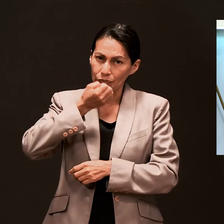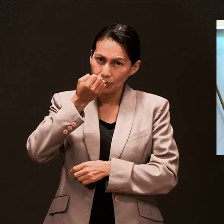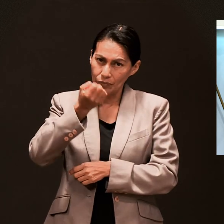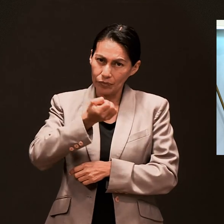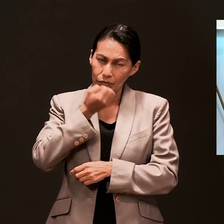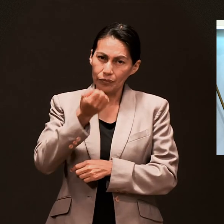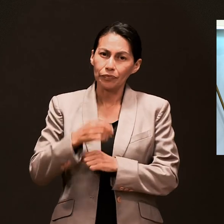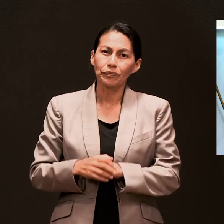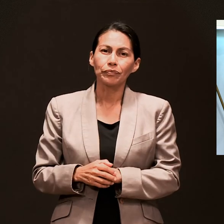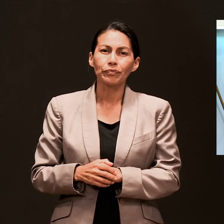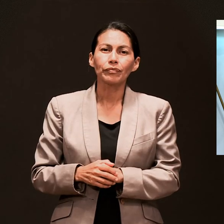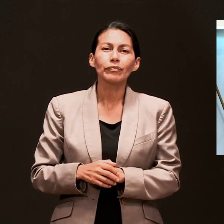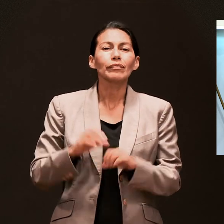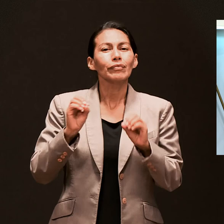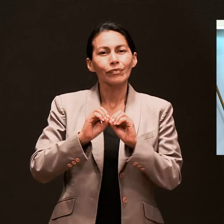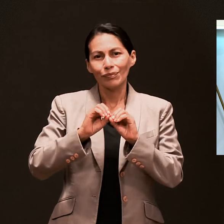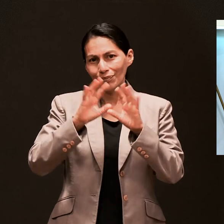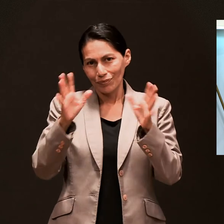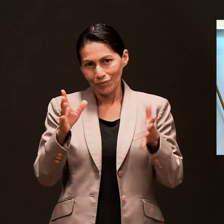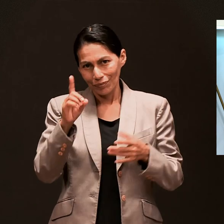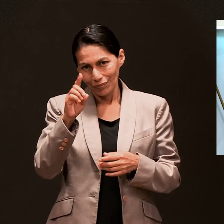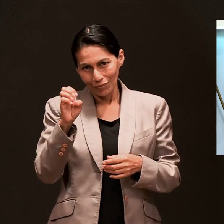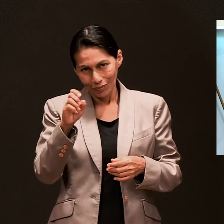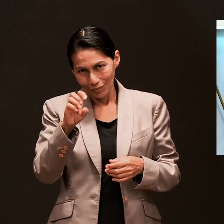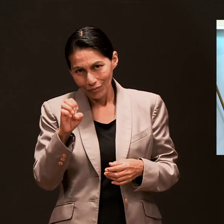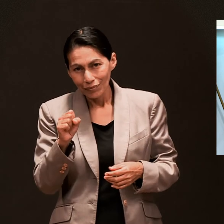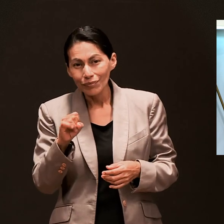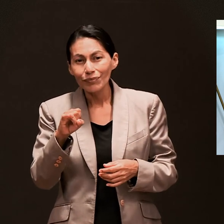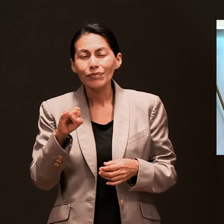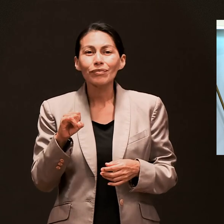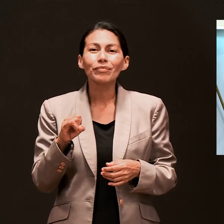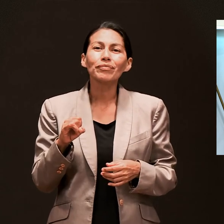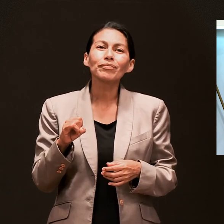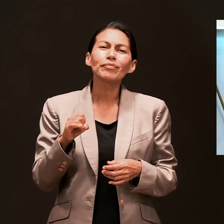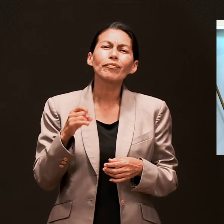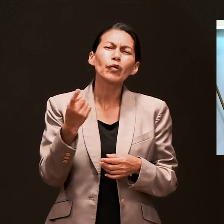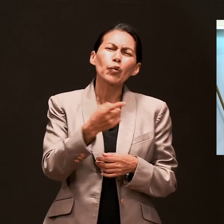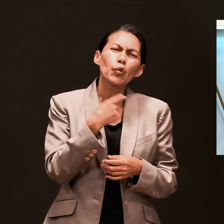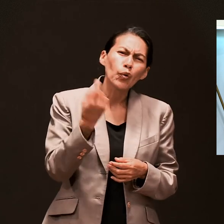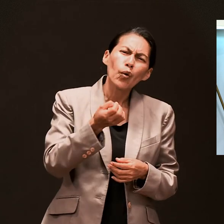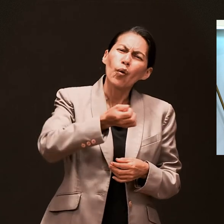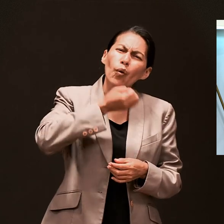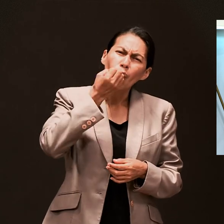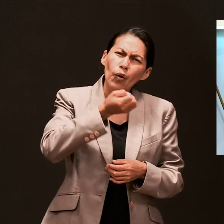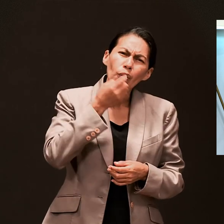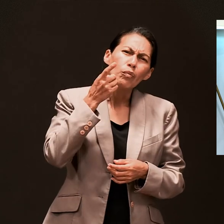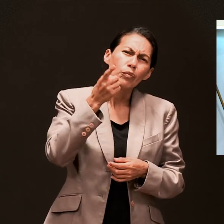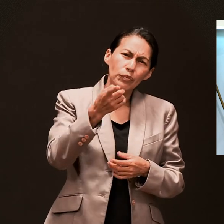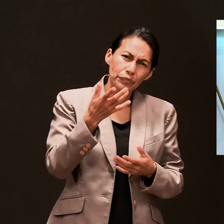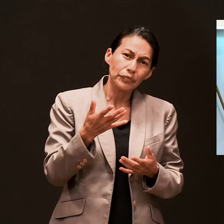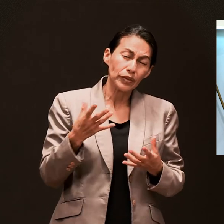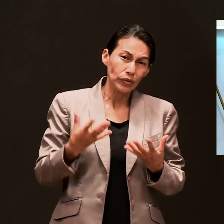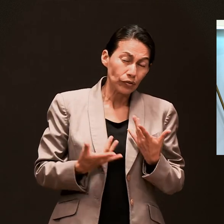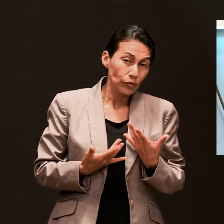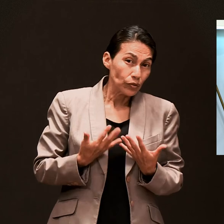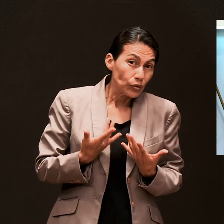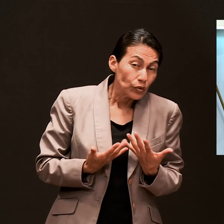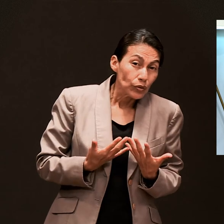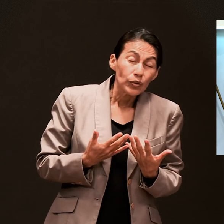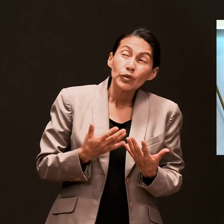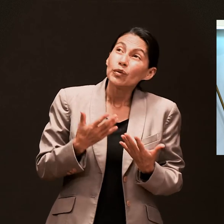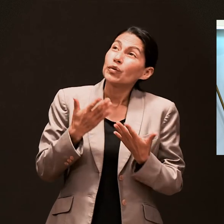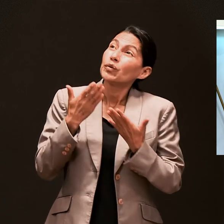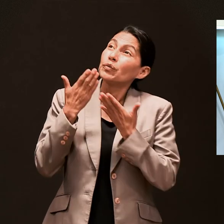entro a la cirugía Le ruego de sus oraciones definitivamente dexi estaremos orando por